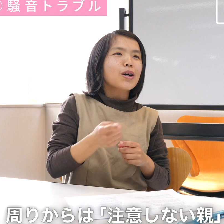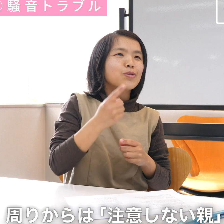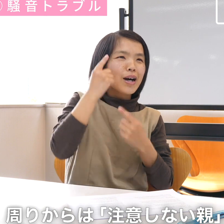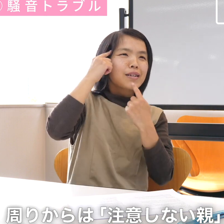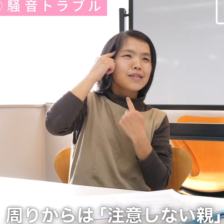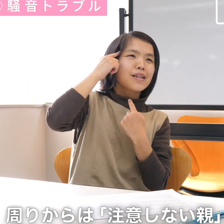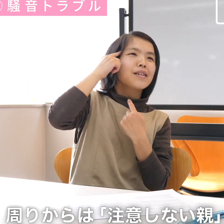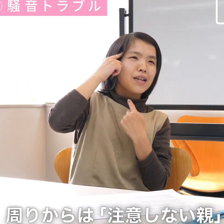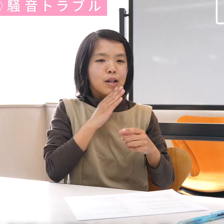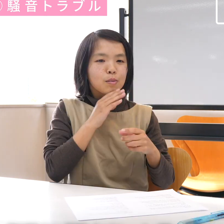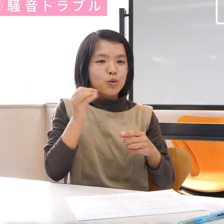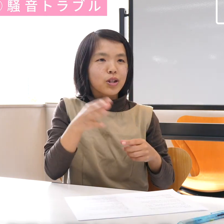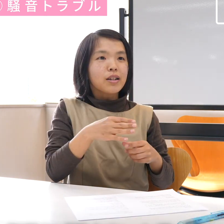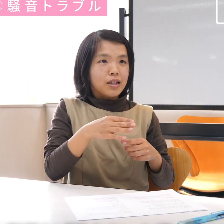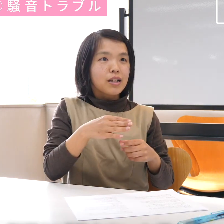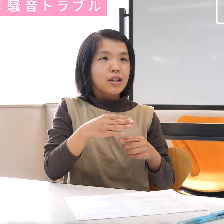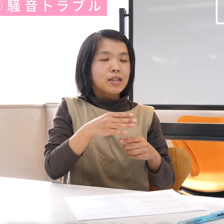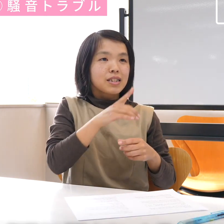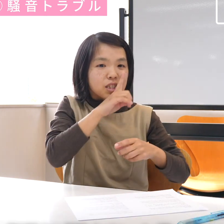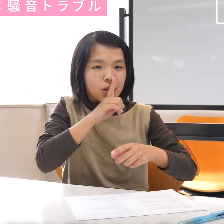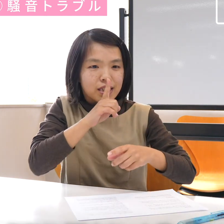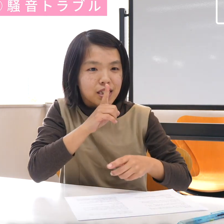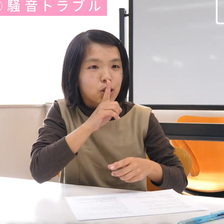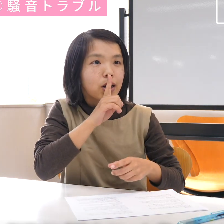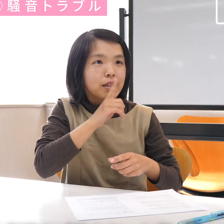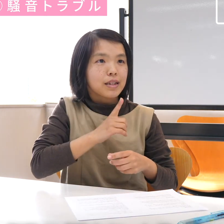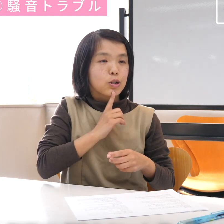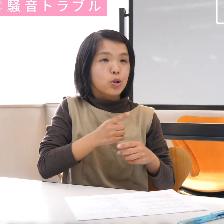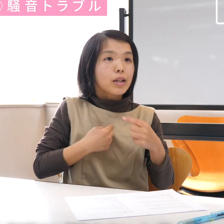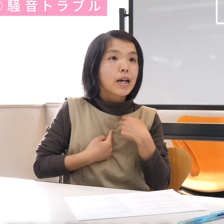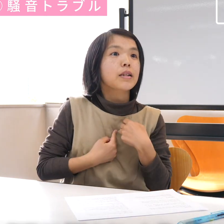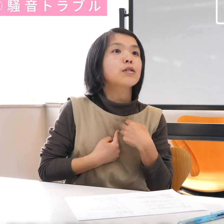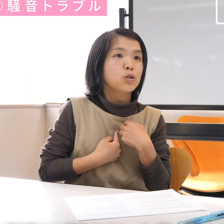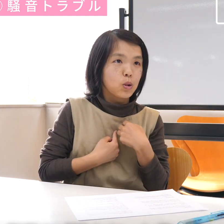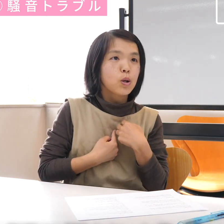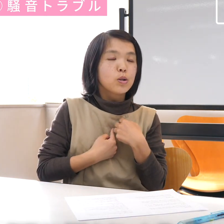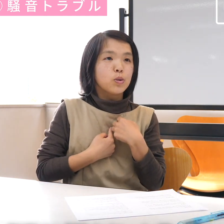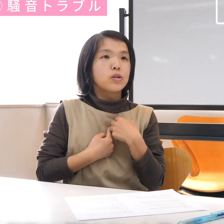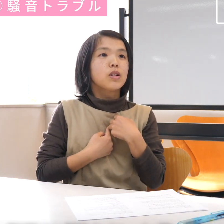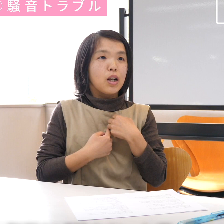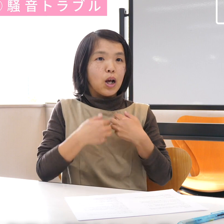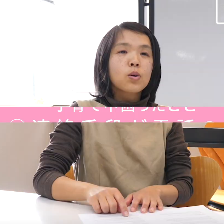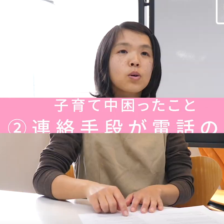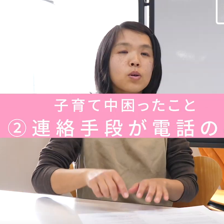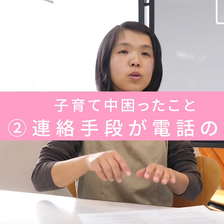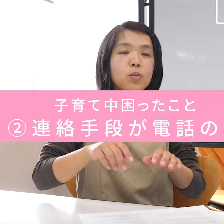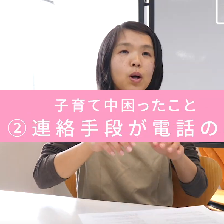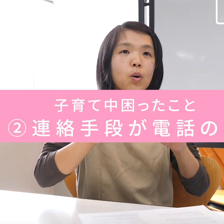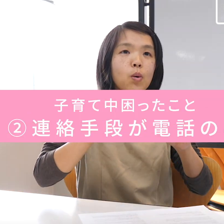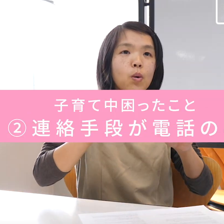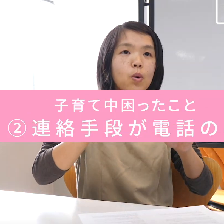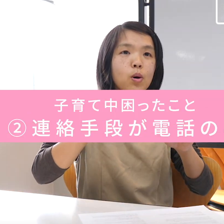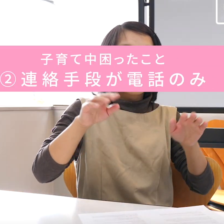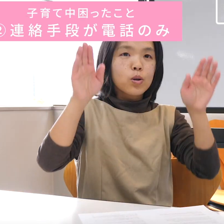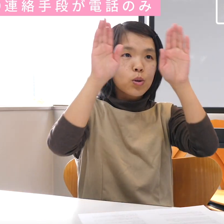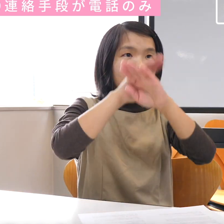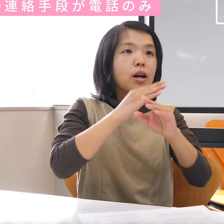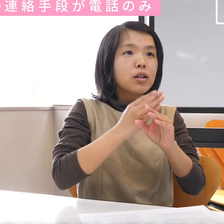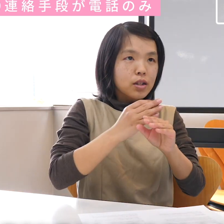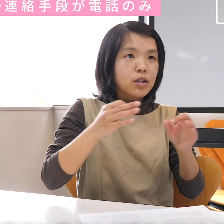く感じていて、無駄に、ね、静かに静かにって言ってたんですよ。例えば、中に急